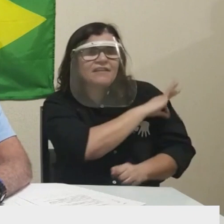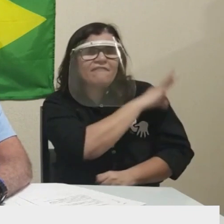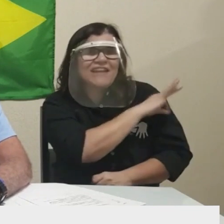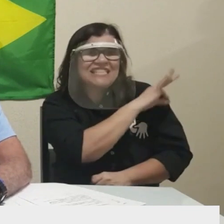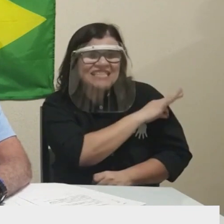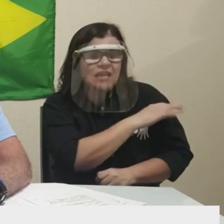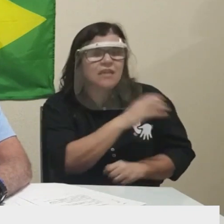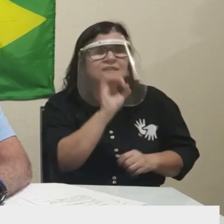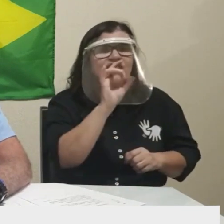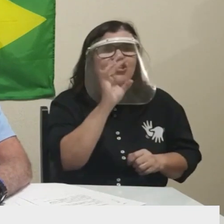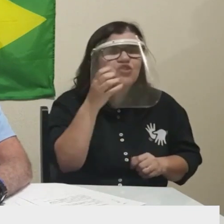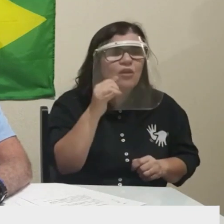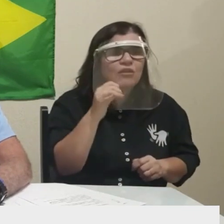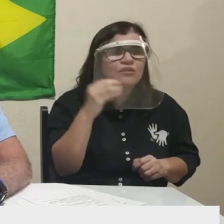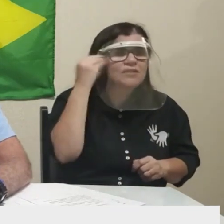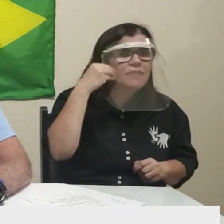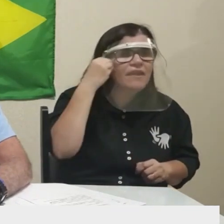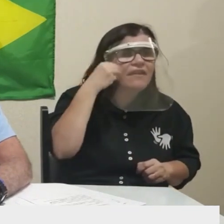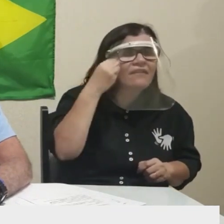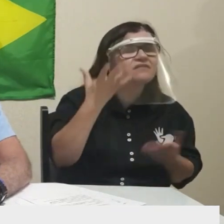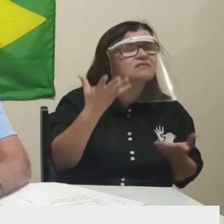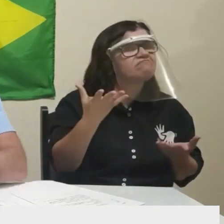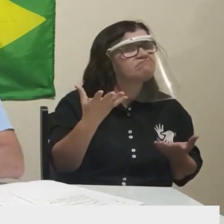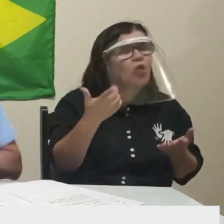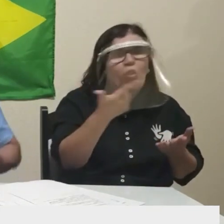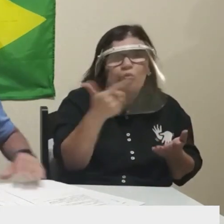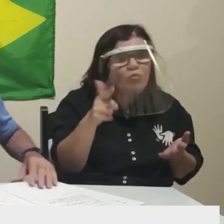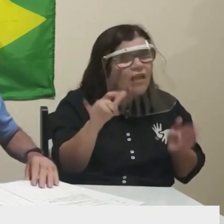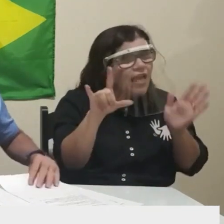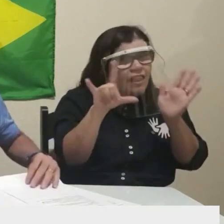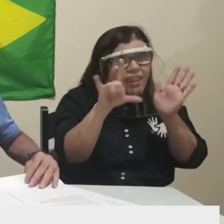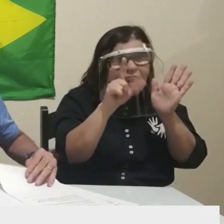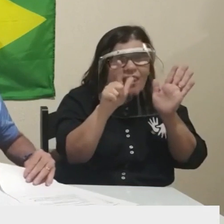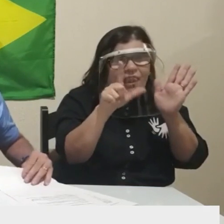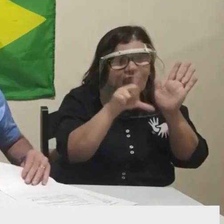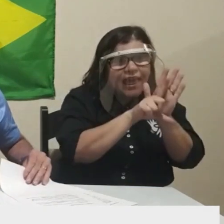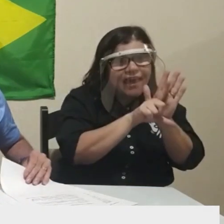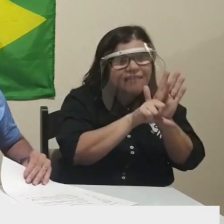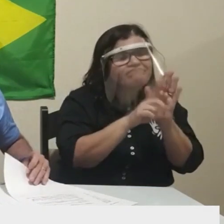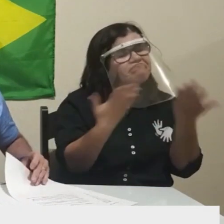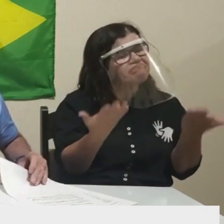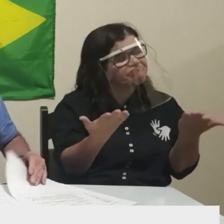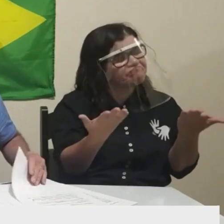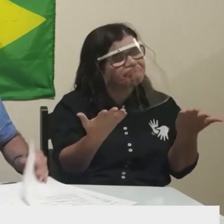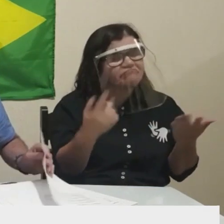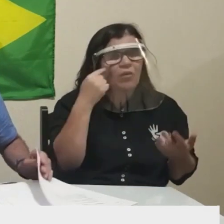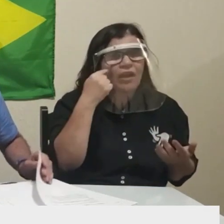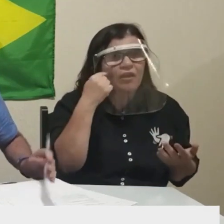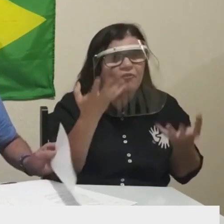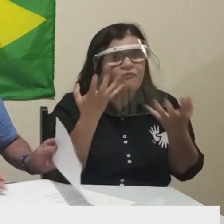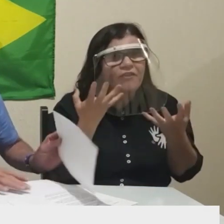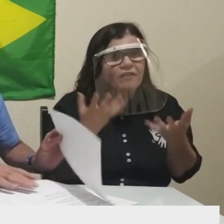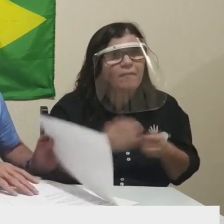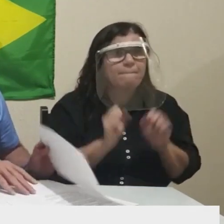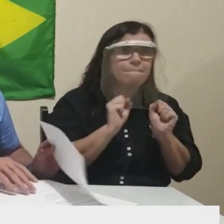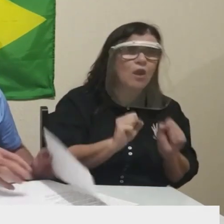está escrito isso, na lei que existe, está em vigor aí. Tá certo? A lei diz que poderão ser adotadas, tá, aí me diz,